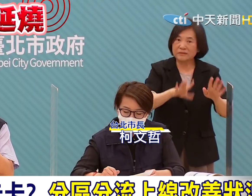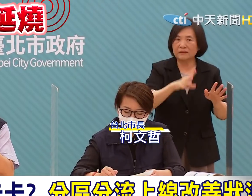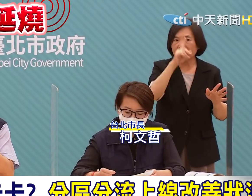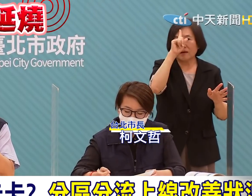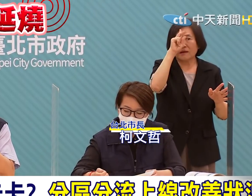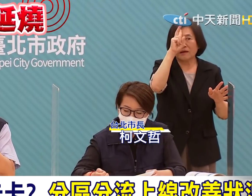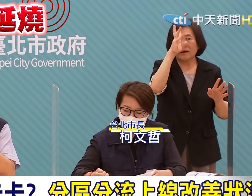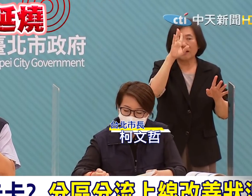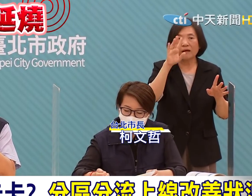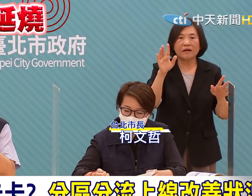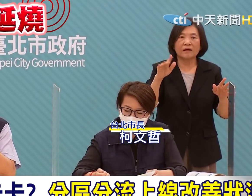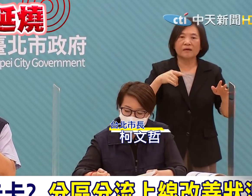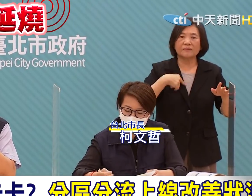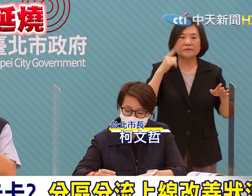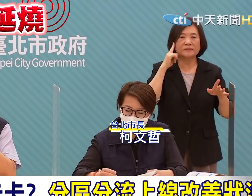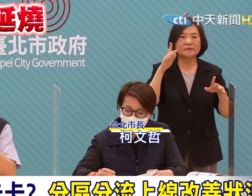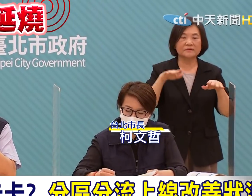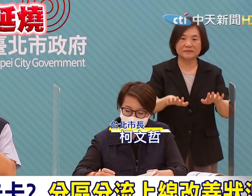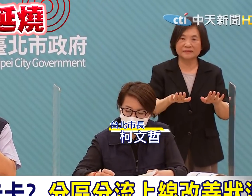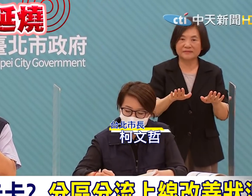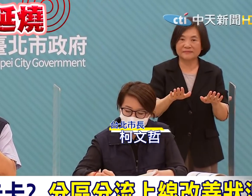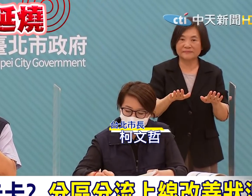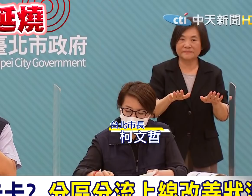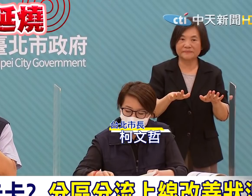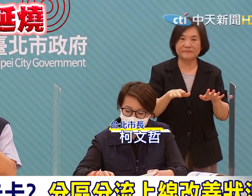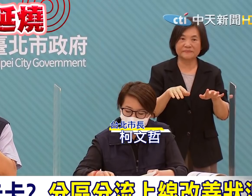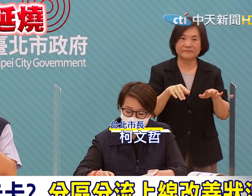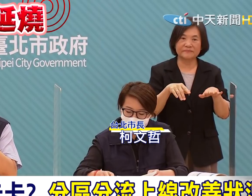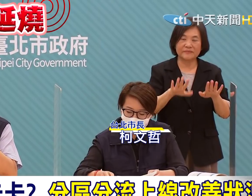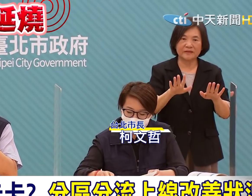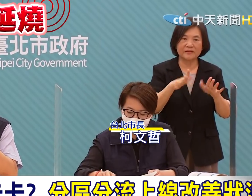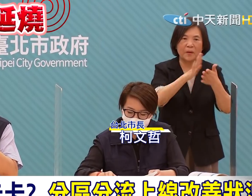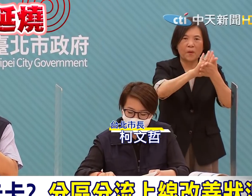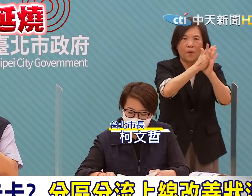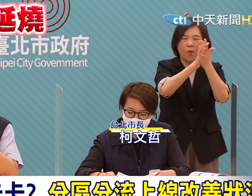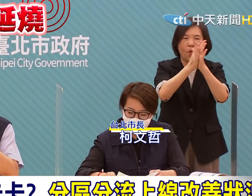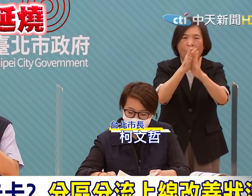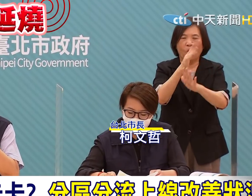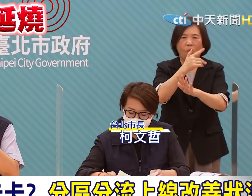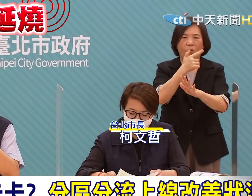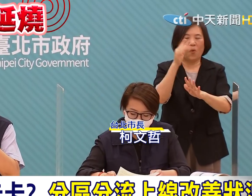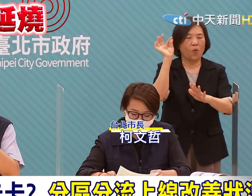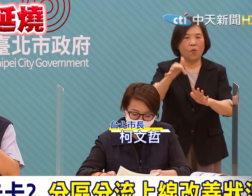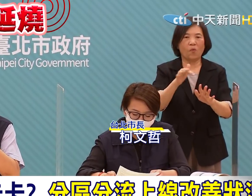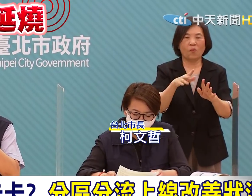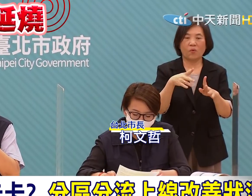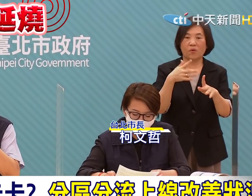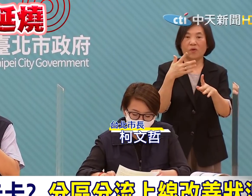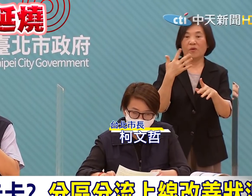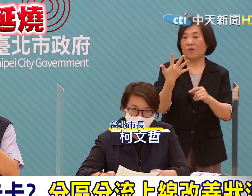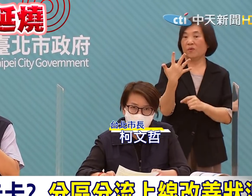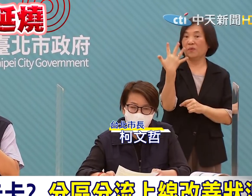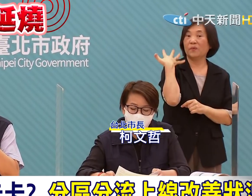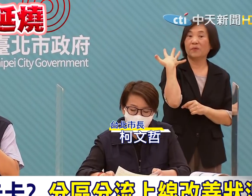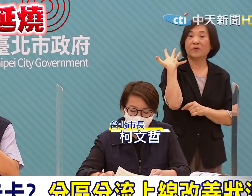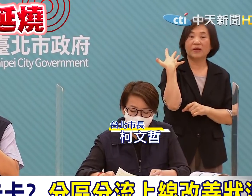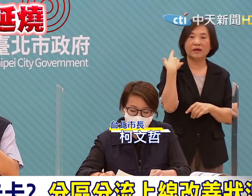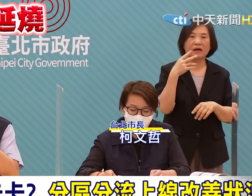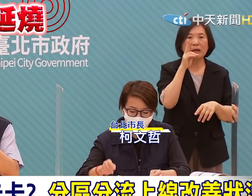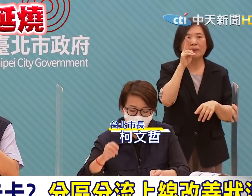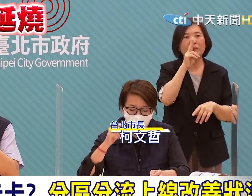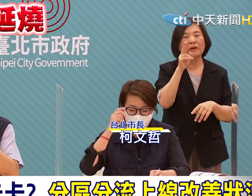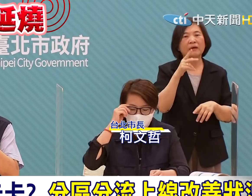白讲这个今天这个 局面变化相当快。在5天前，我们都认为不需要做普